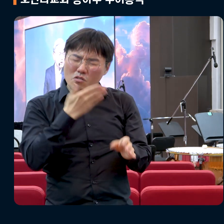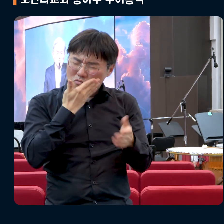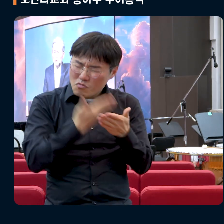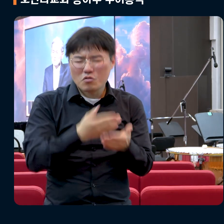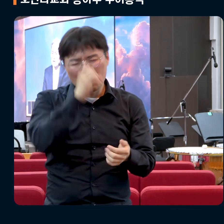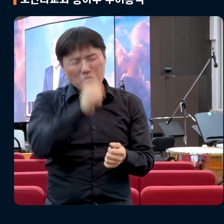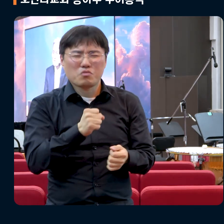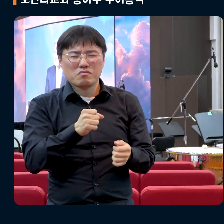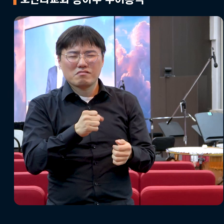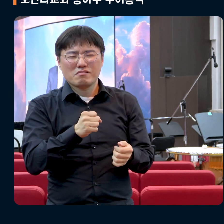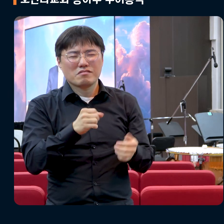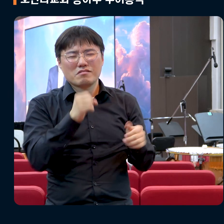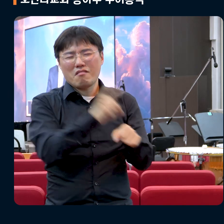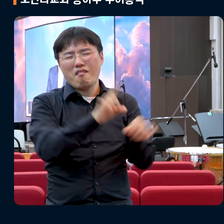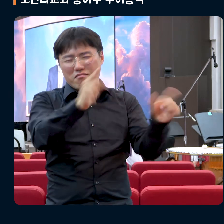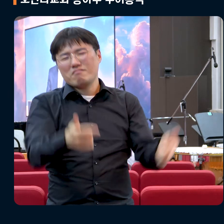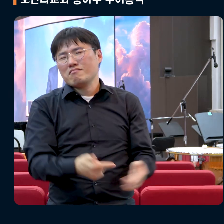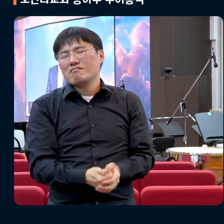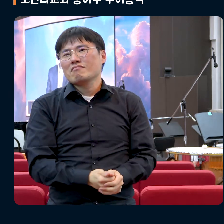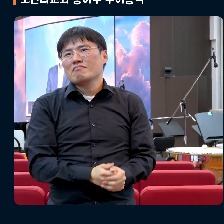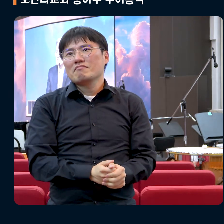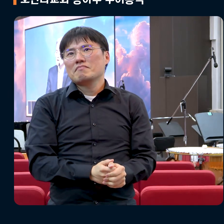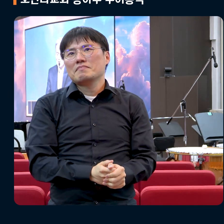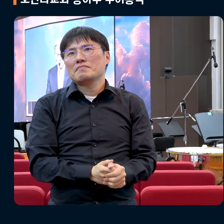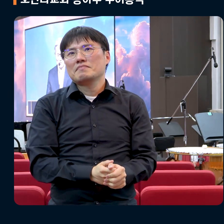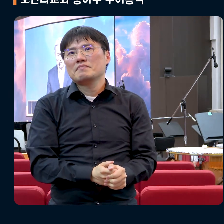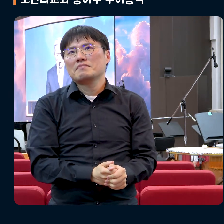그건 인격이 아니에요. 그건 절대로 리더십이 아니에요.